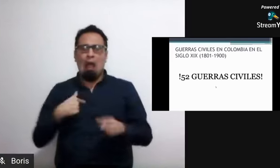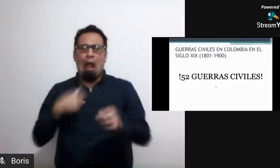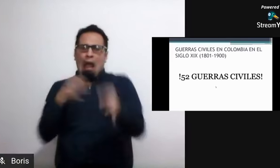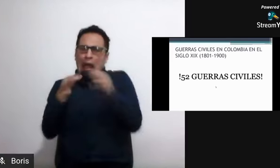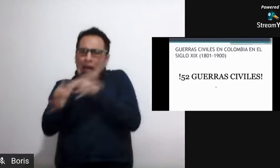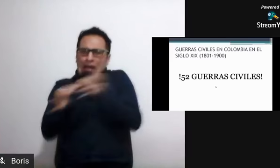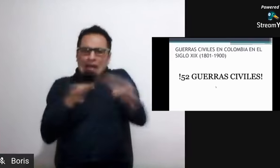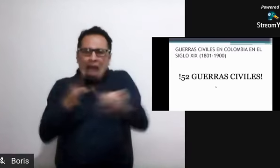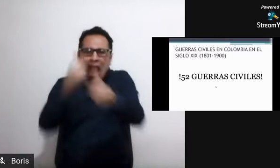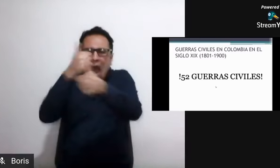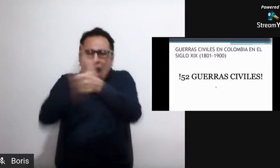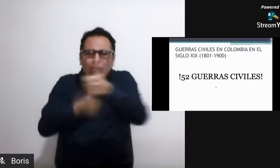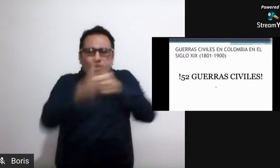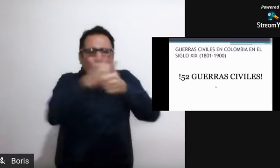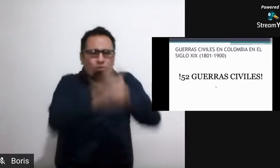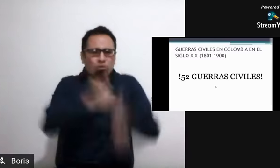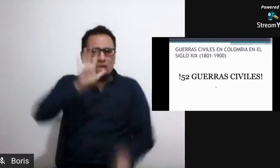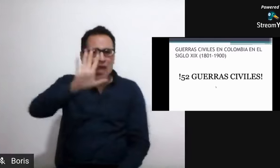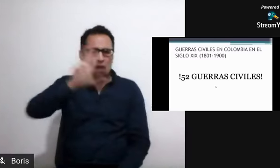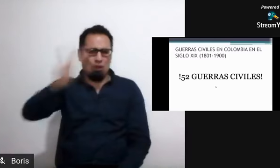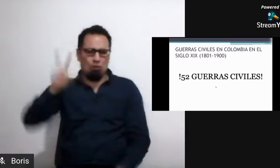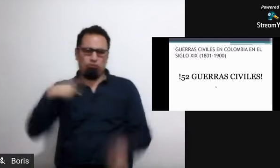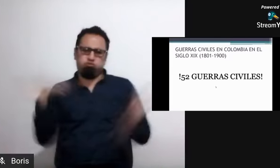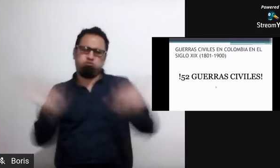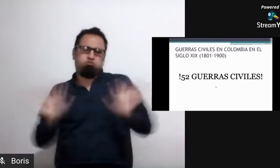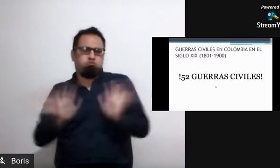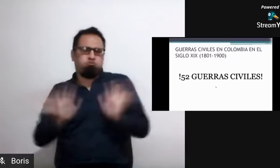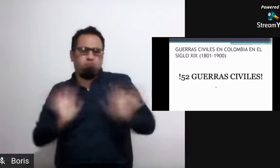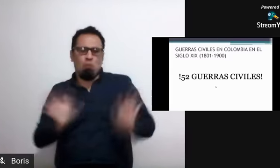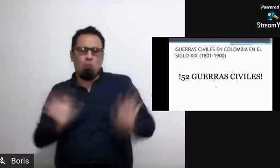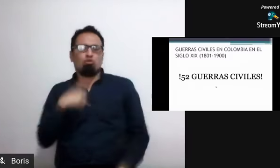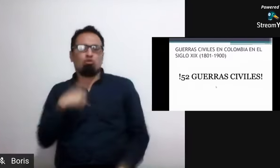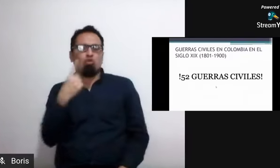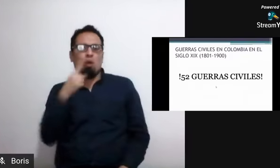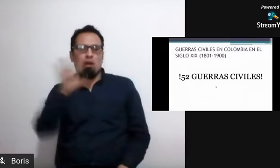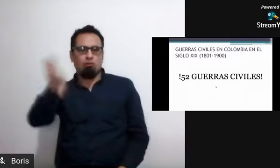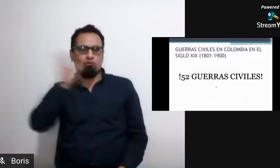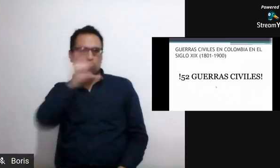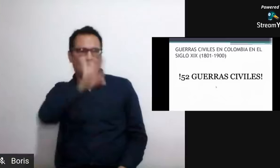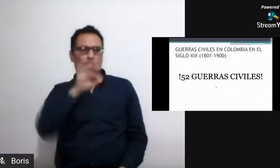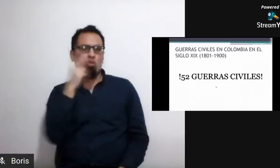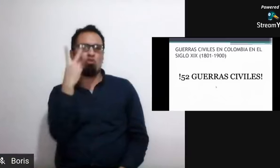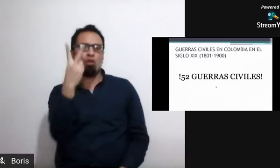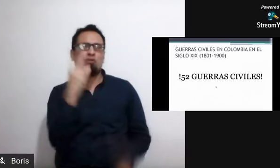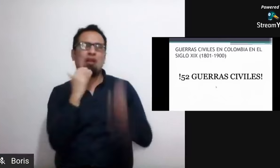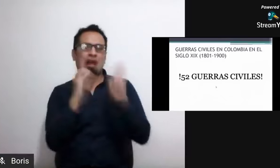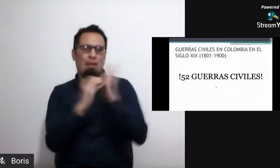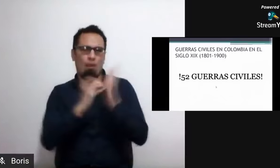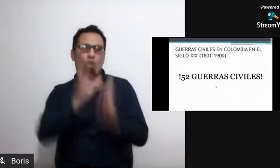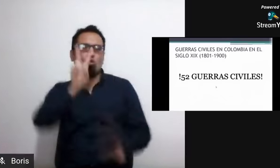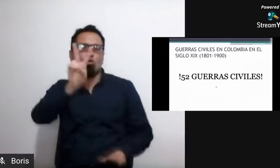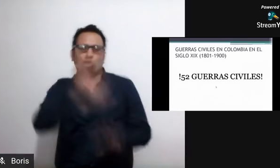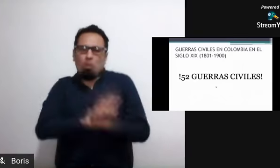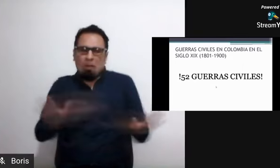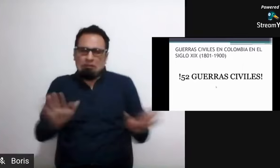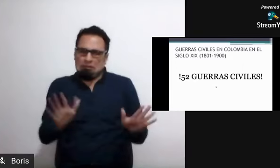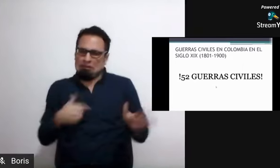ha sido perseguida durante mucho tiempo por muchos gobiernos. Fueron 52 guerras civiles por diferentes